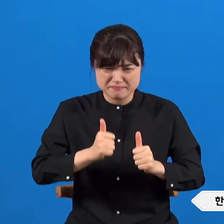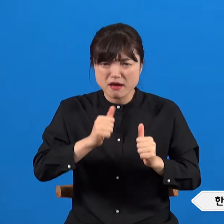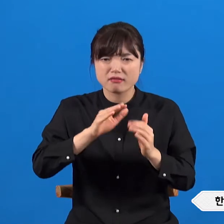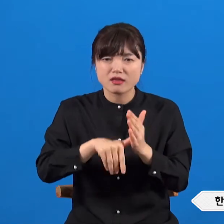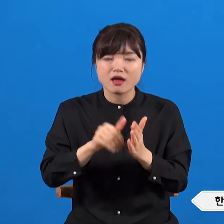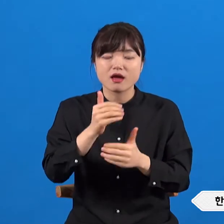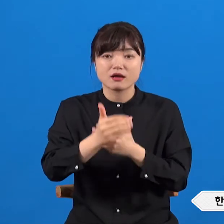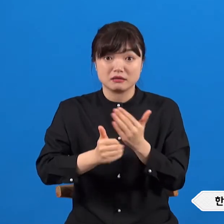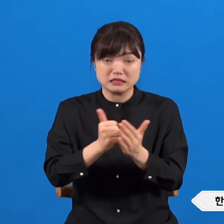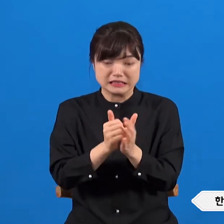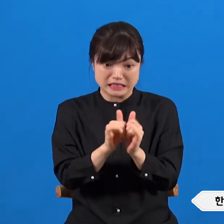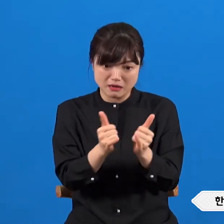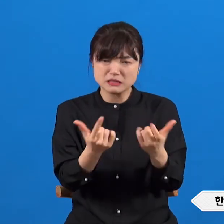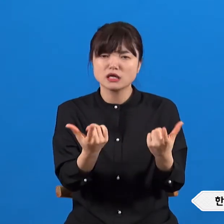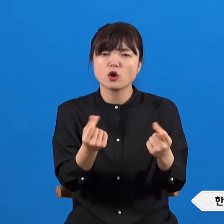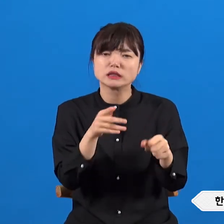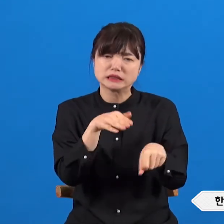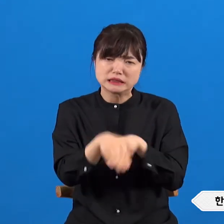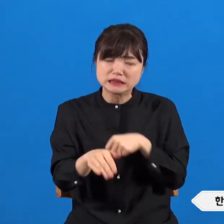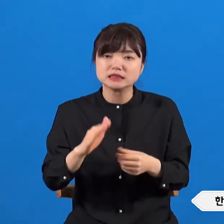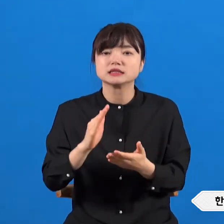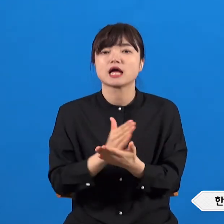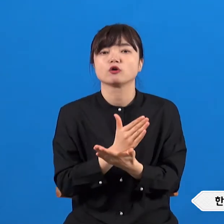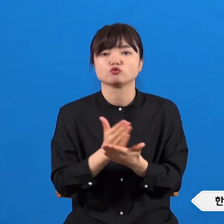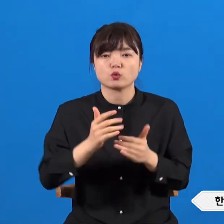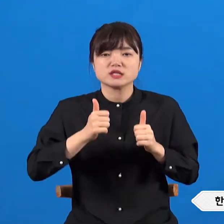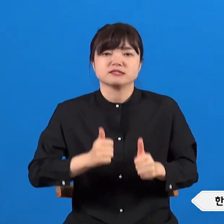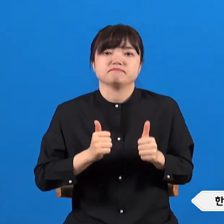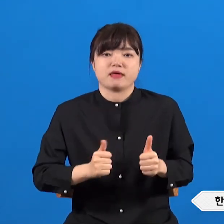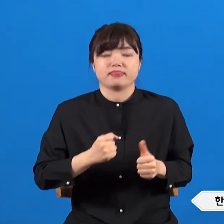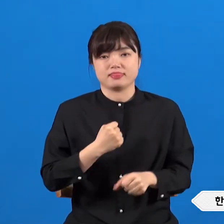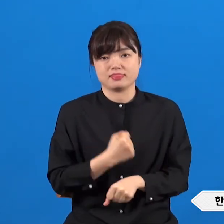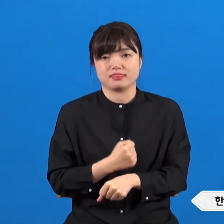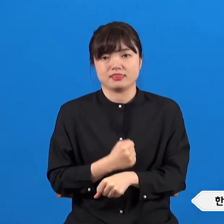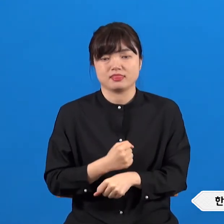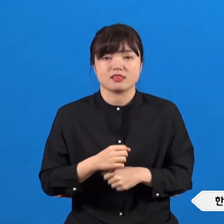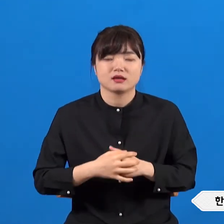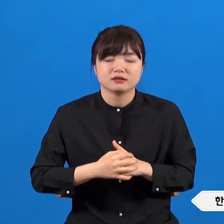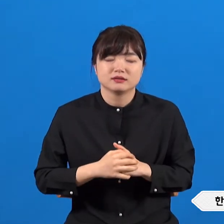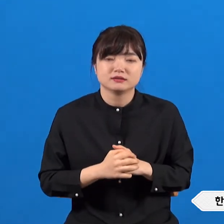꼭 사람들을 그렇게 나누어서 심판하신다는 것입니다.